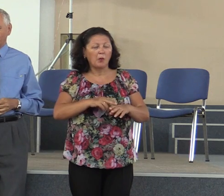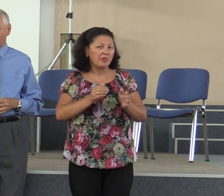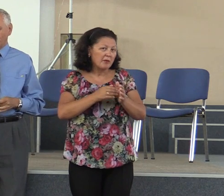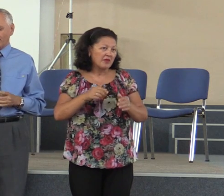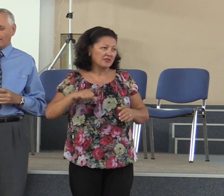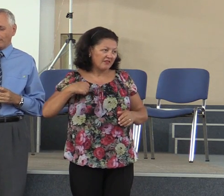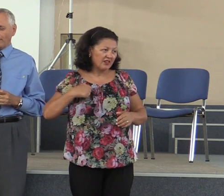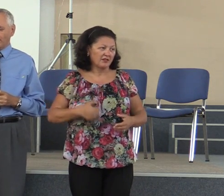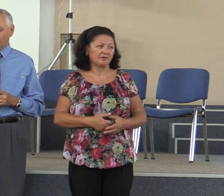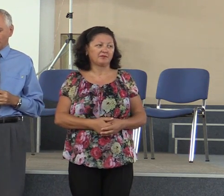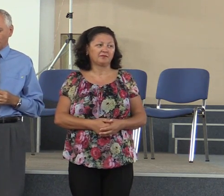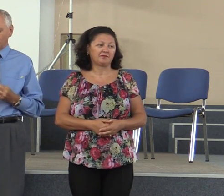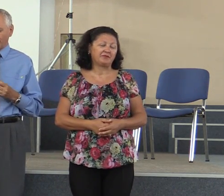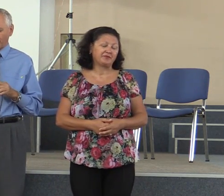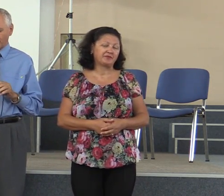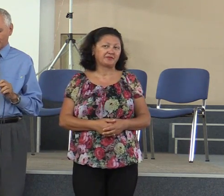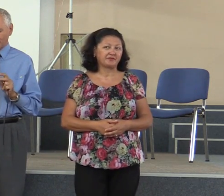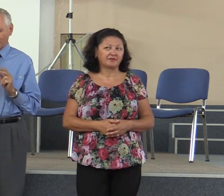dacă